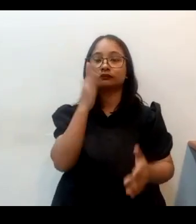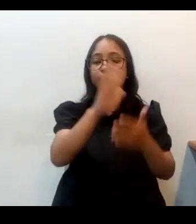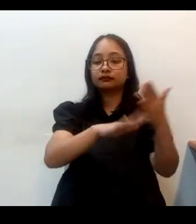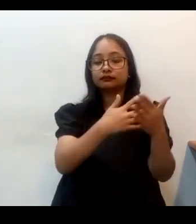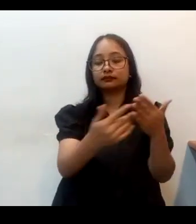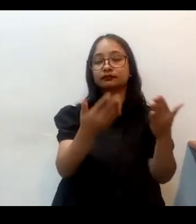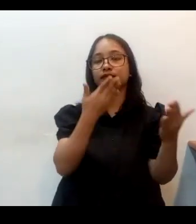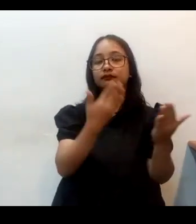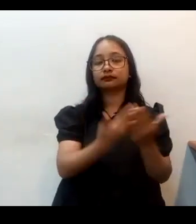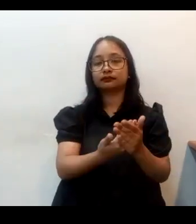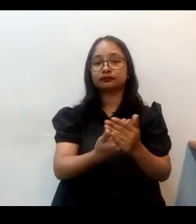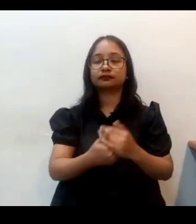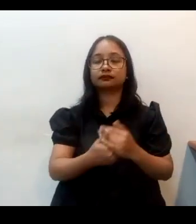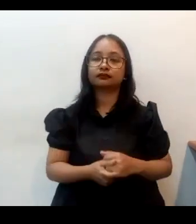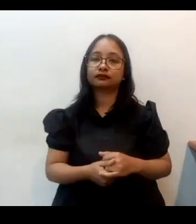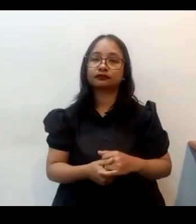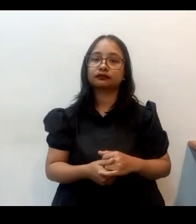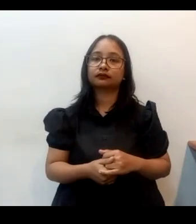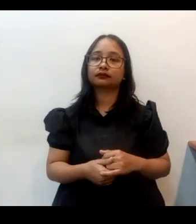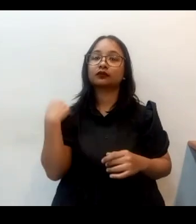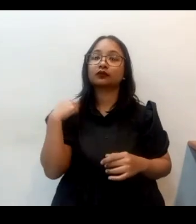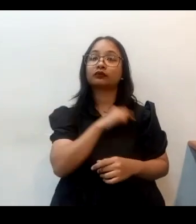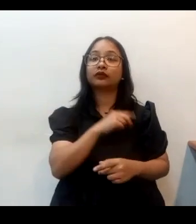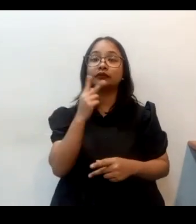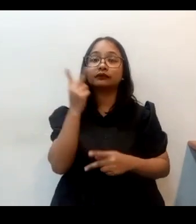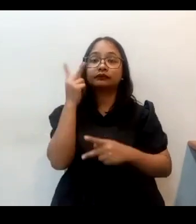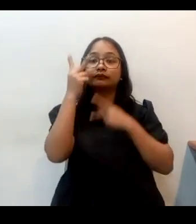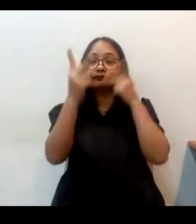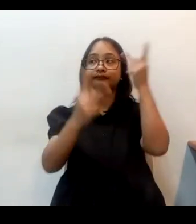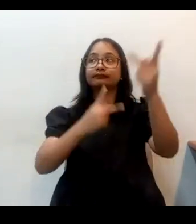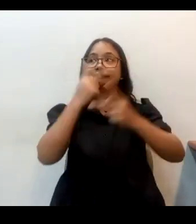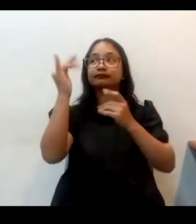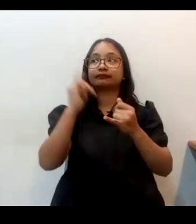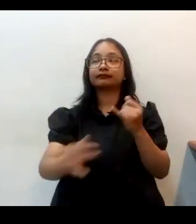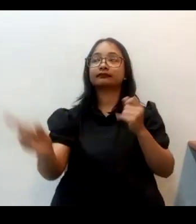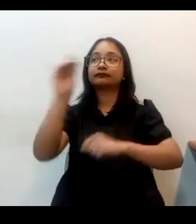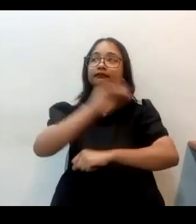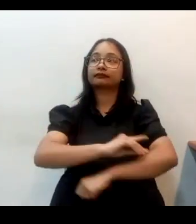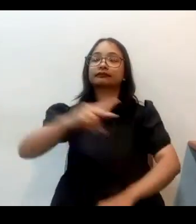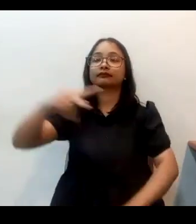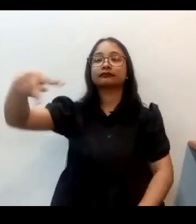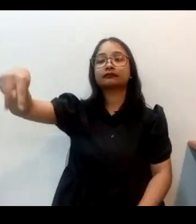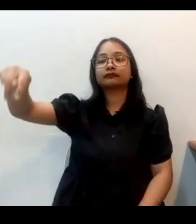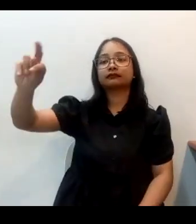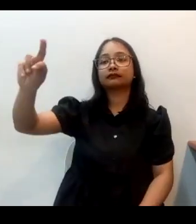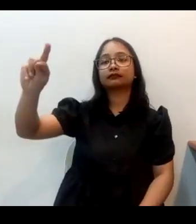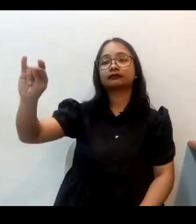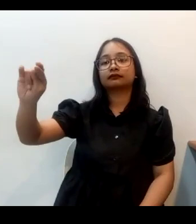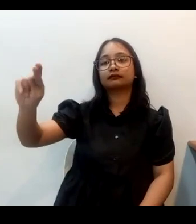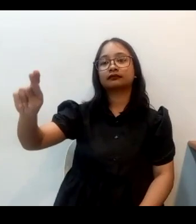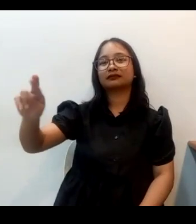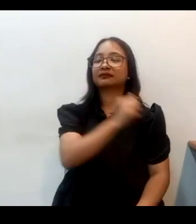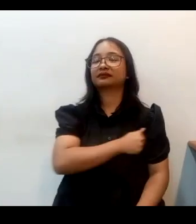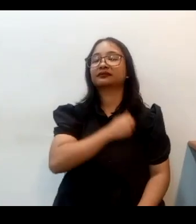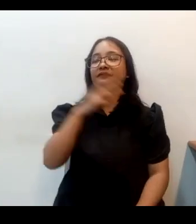we visit at the last day, she told us when we will send the letter and